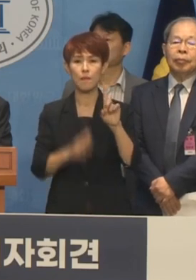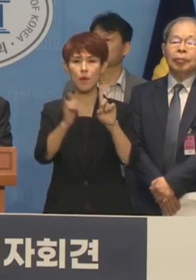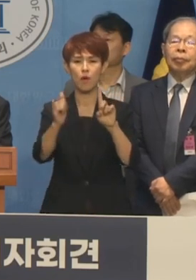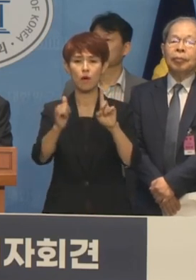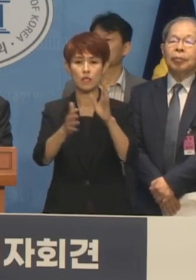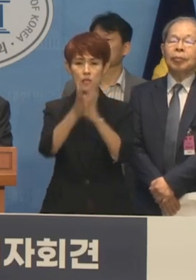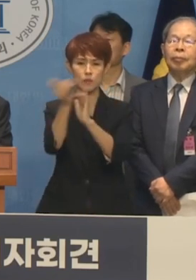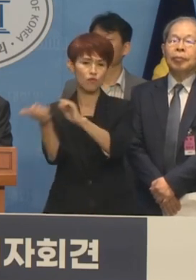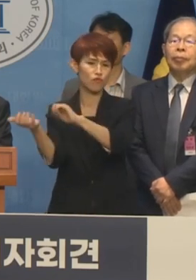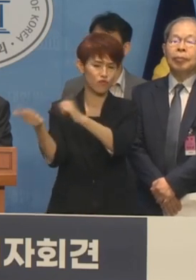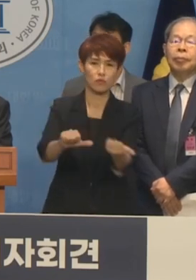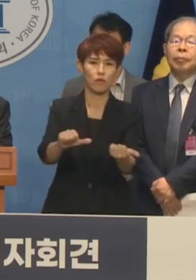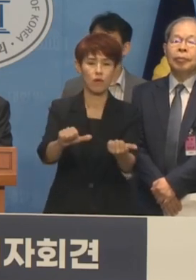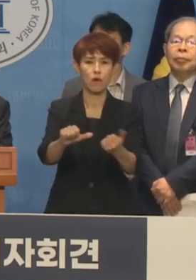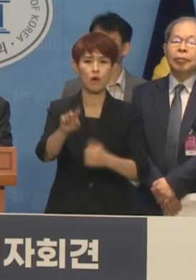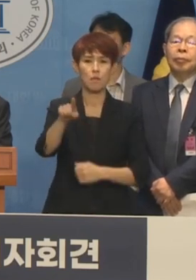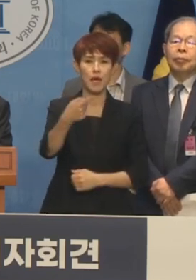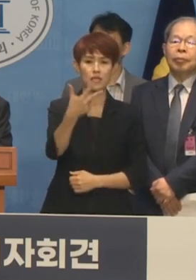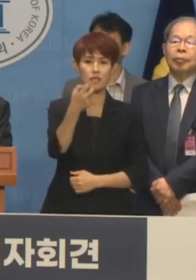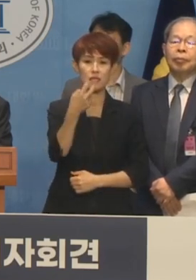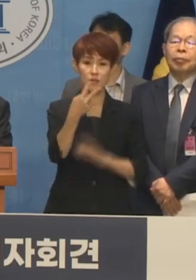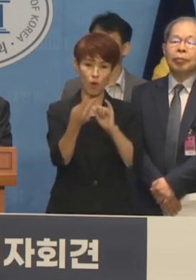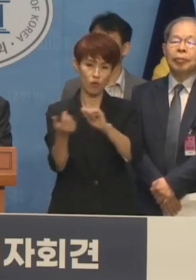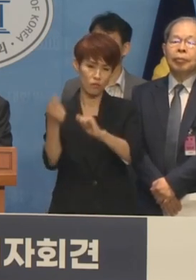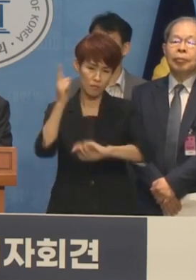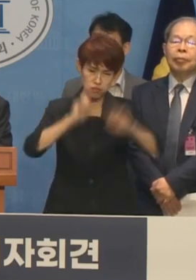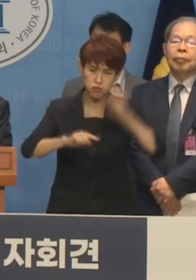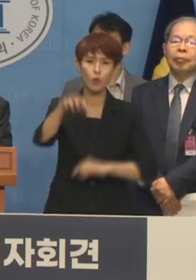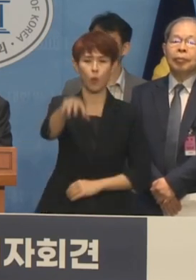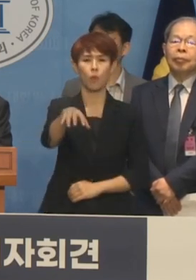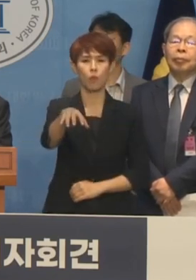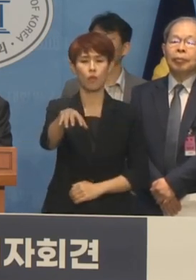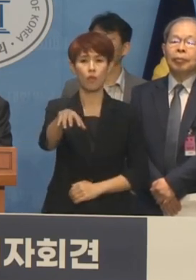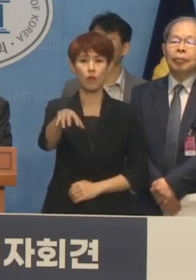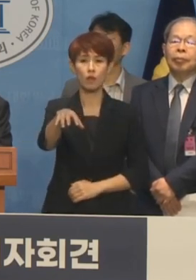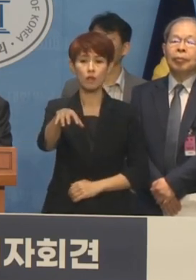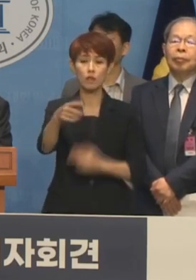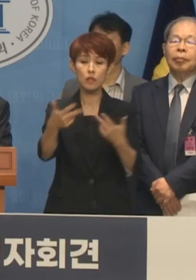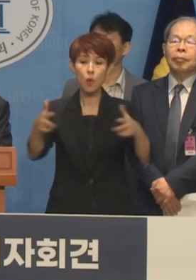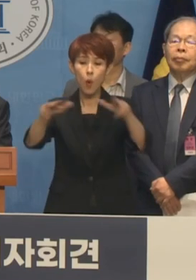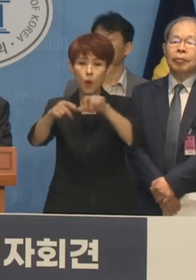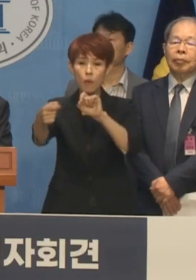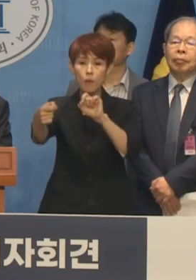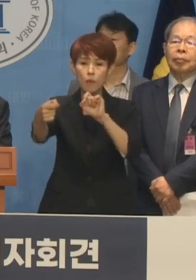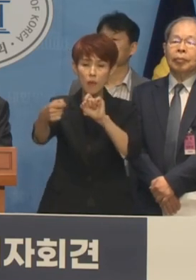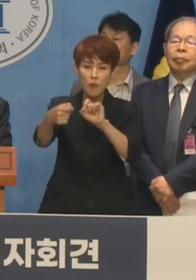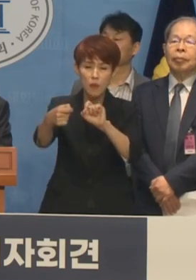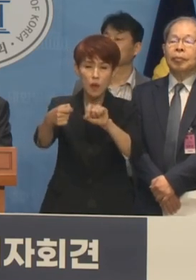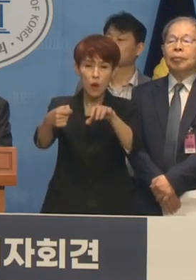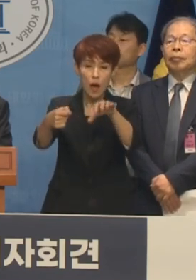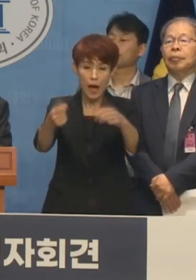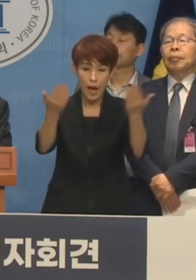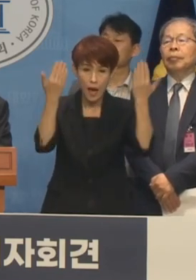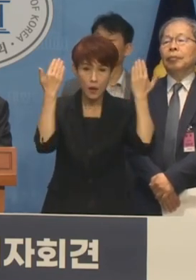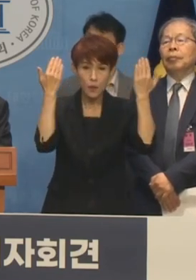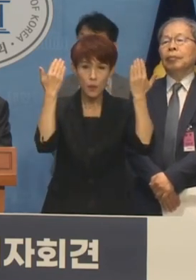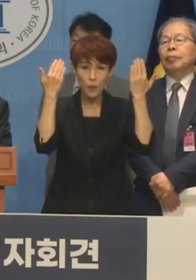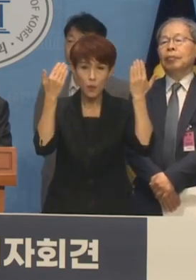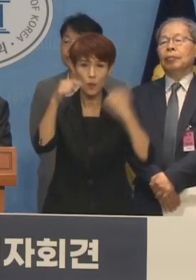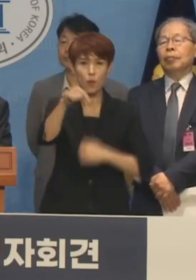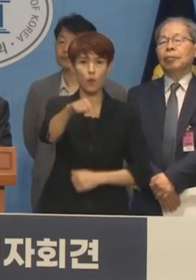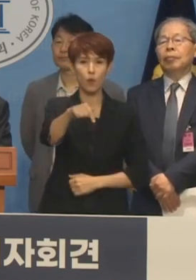사망하고 172명이 부상을 당한 장소입니다. 또 송현동 공원 바로 근처 접근한 학교